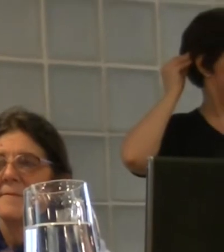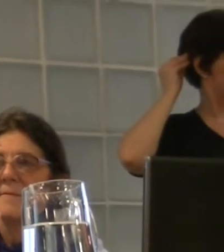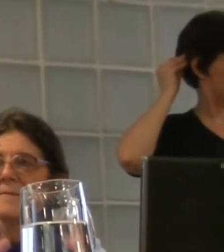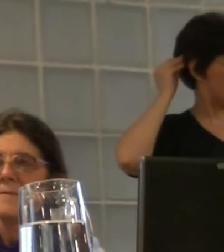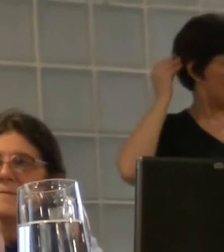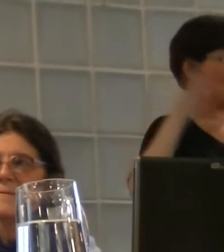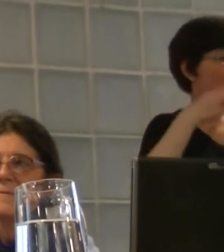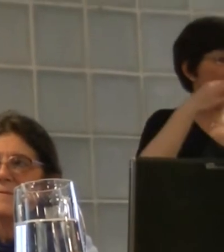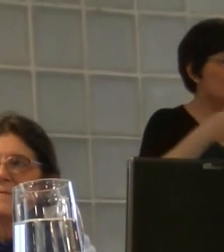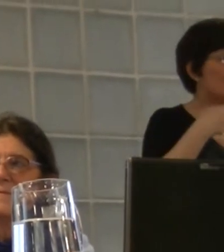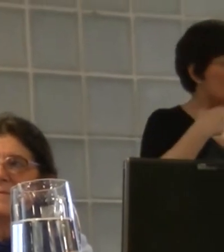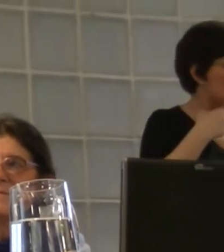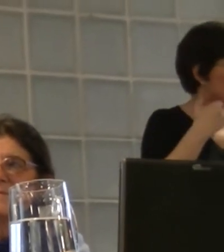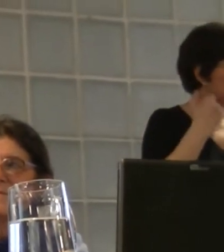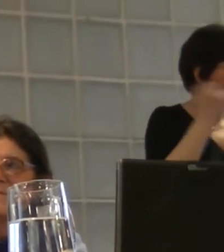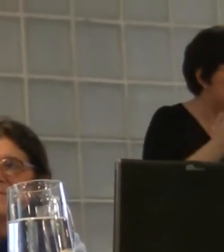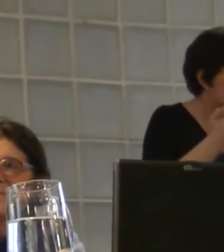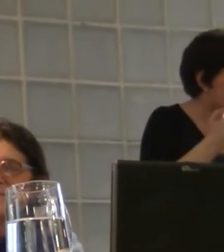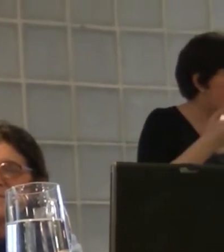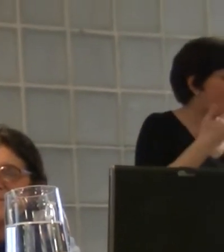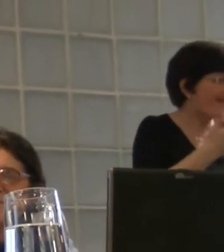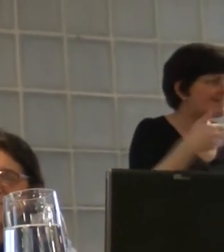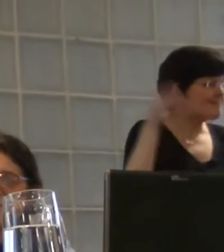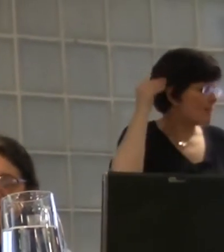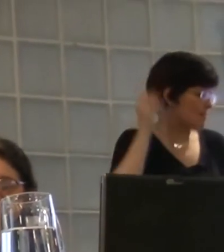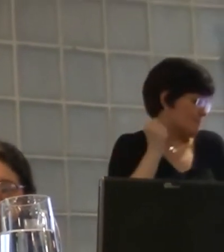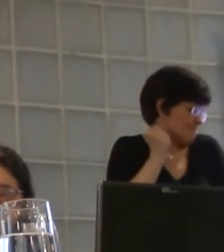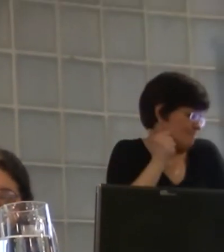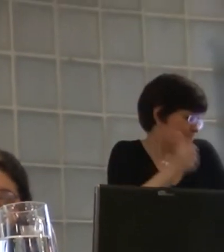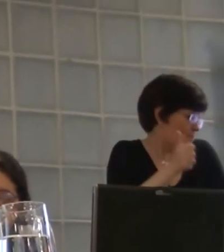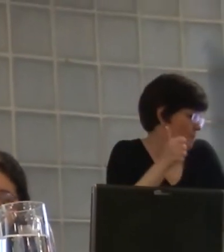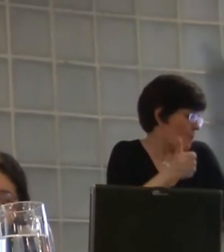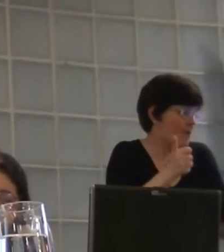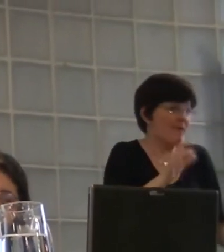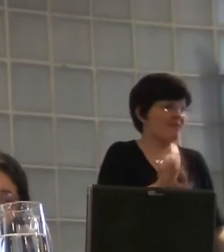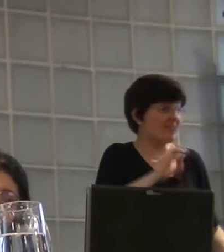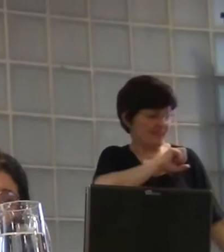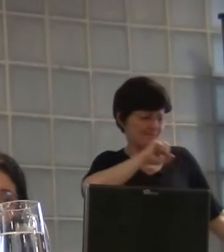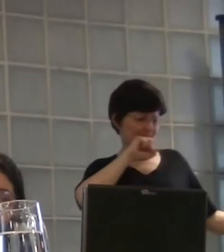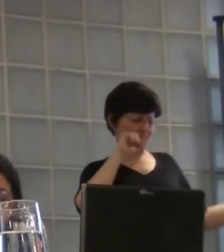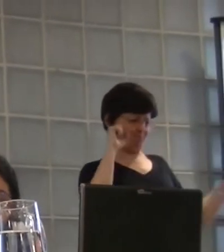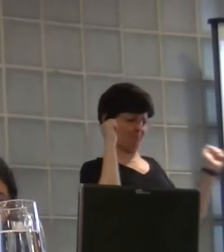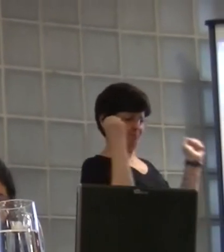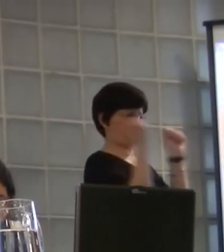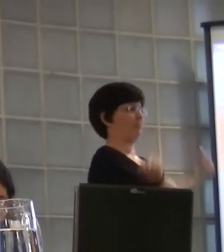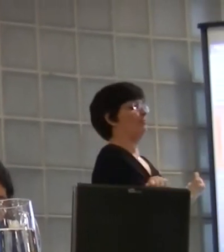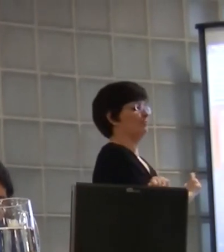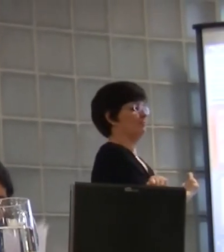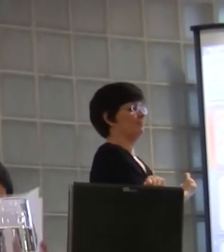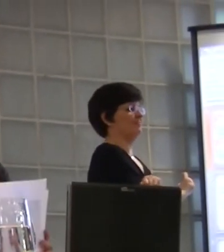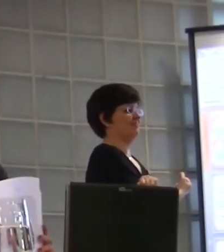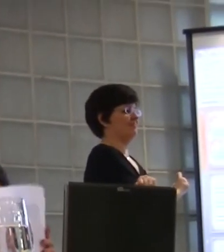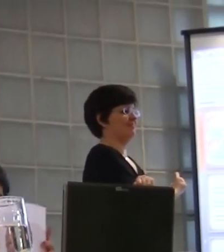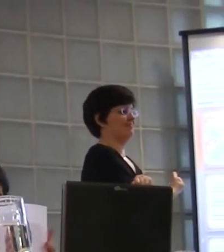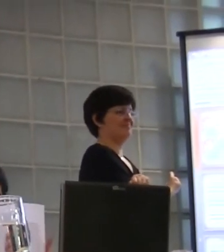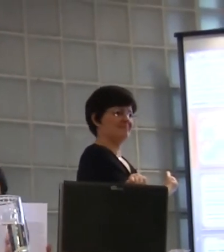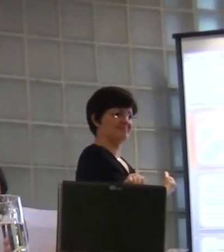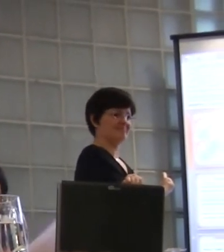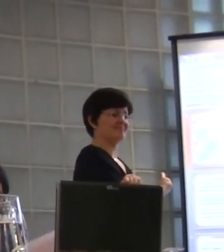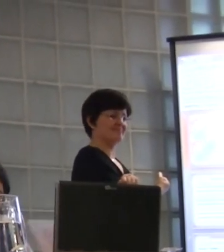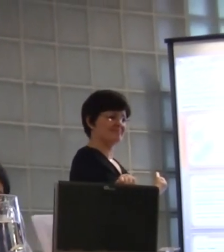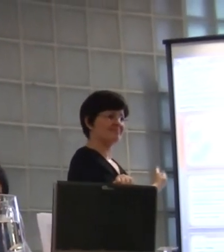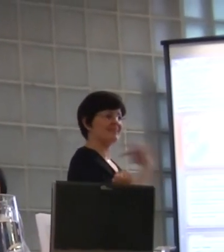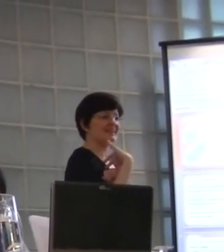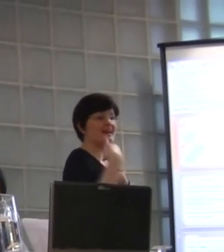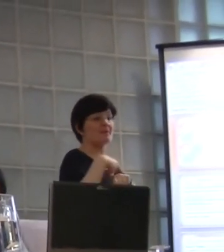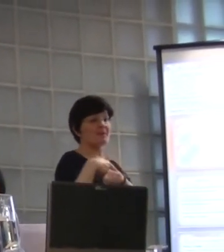lo fantástico que me está yendo con el implante. Mi vida cambió totalmente desde que